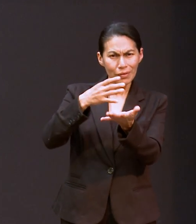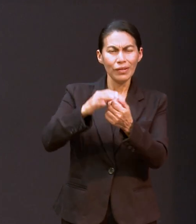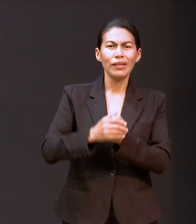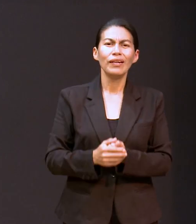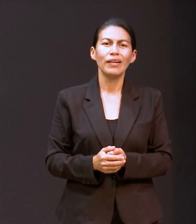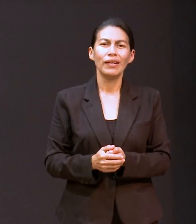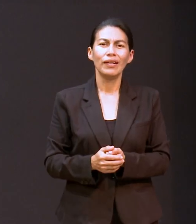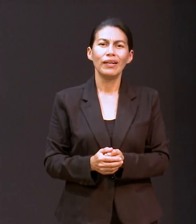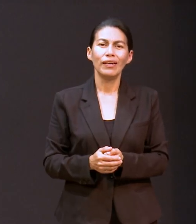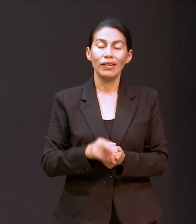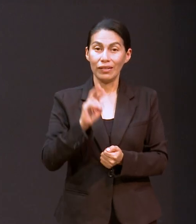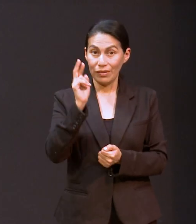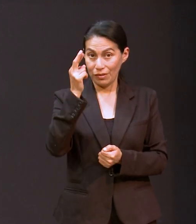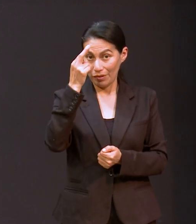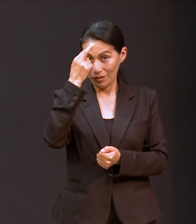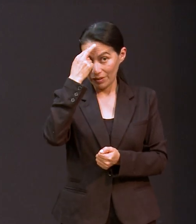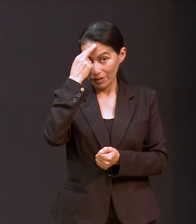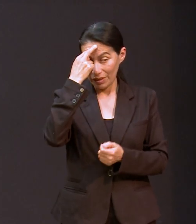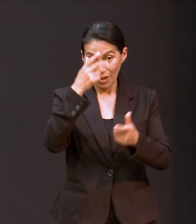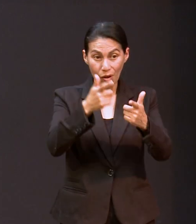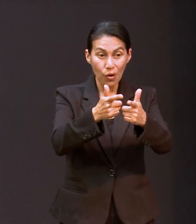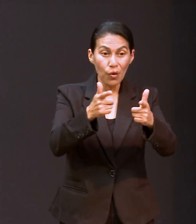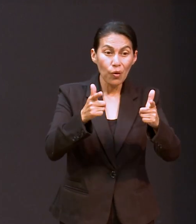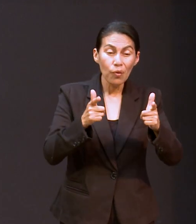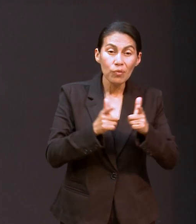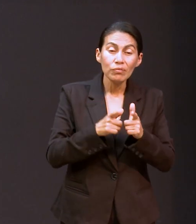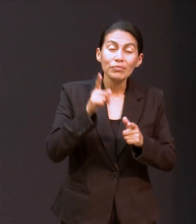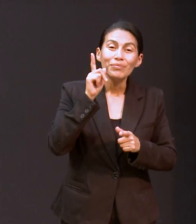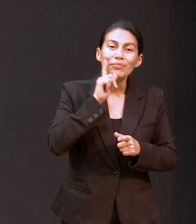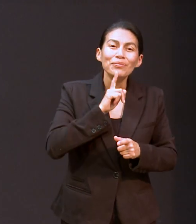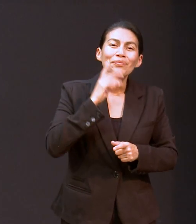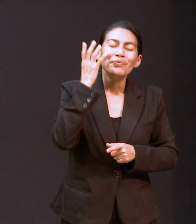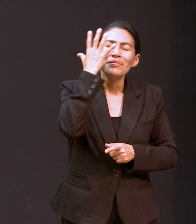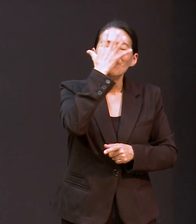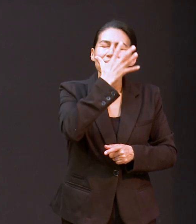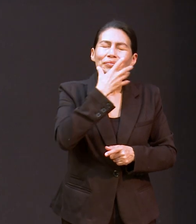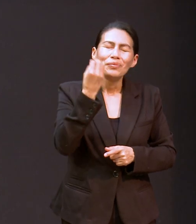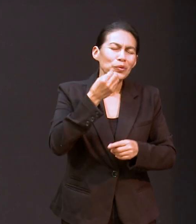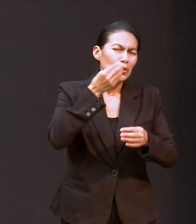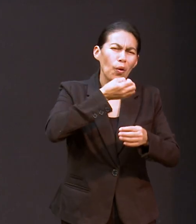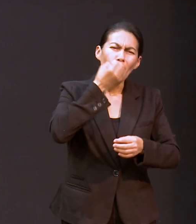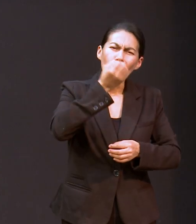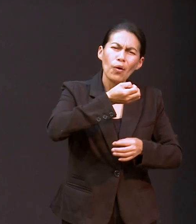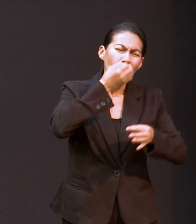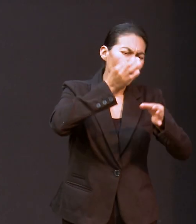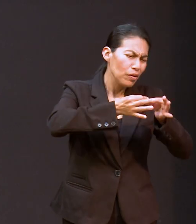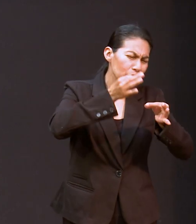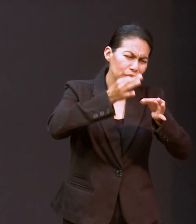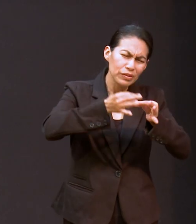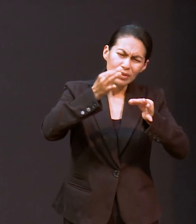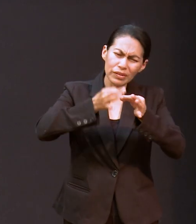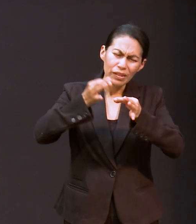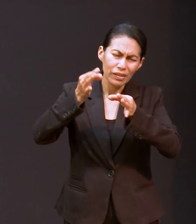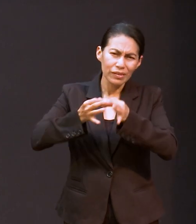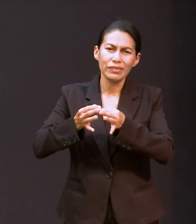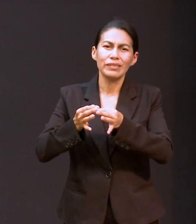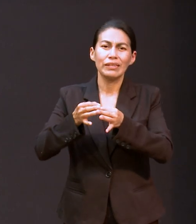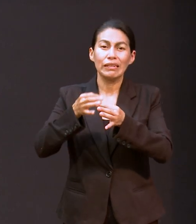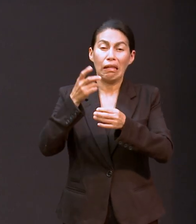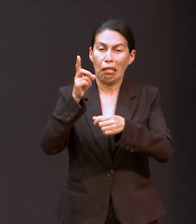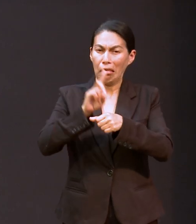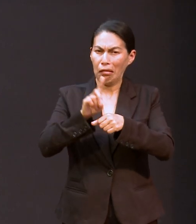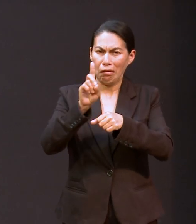los medios que pasan en pantalla Recuerden que un grupo de hermosas damas las guerreras de la oración